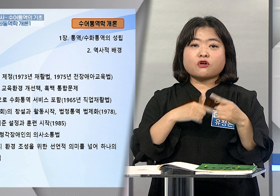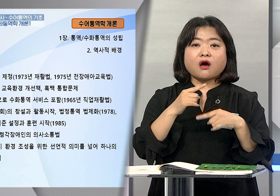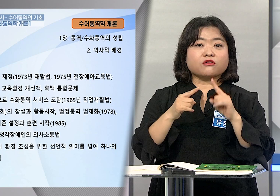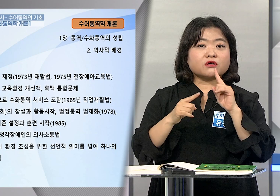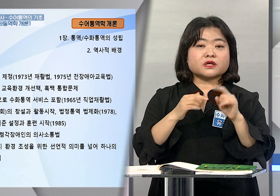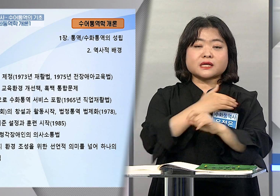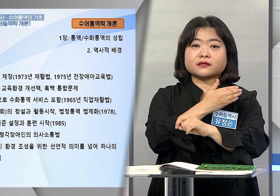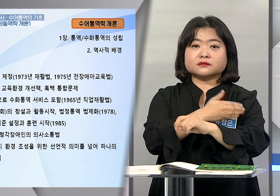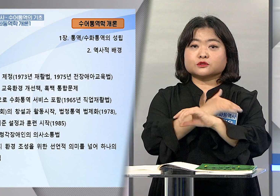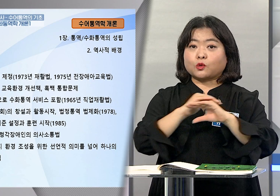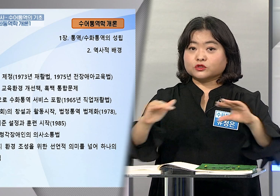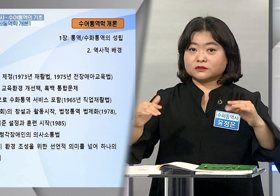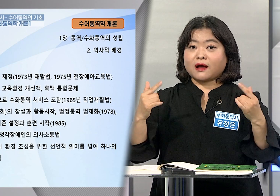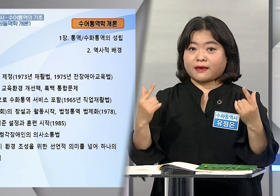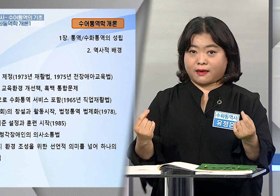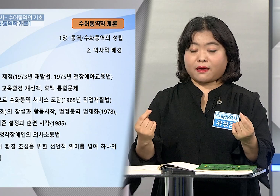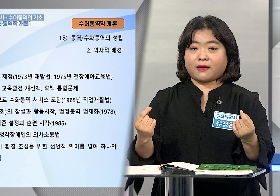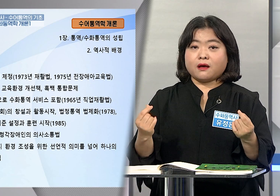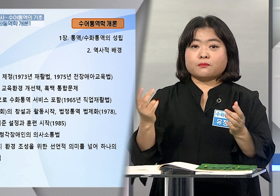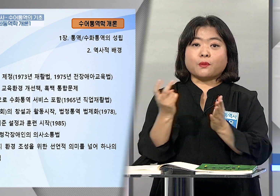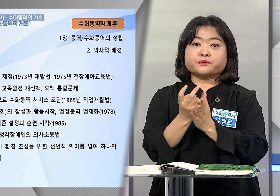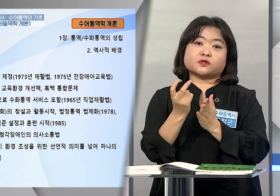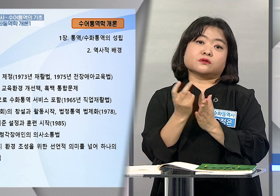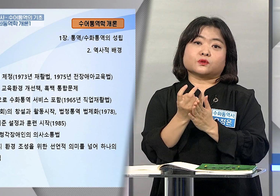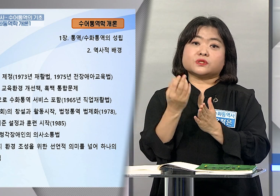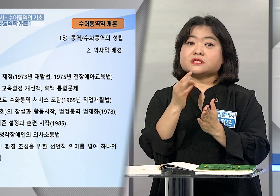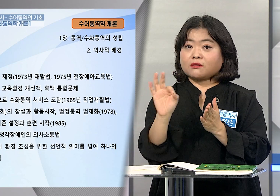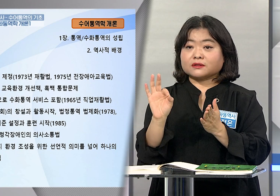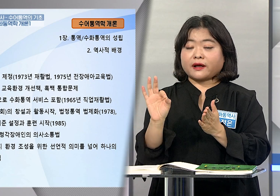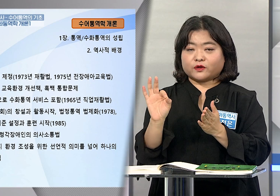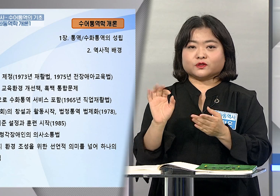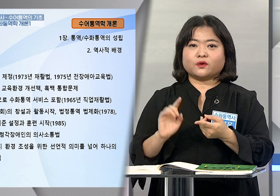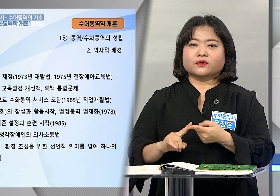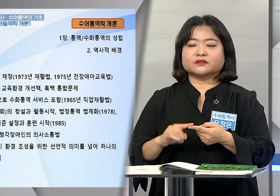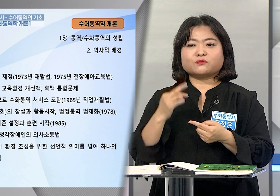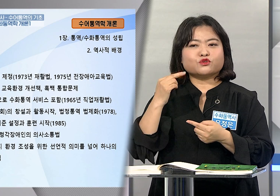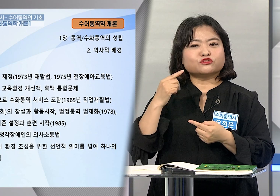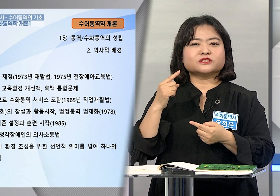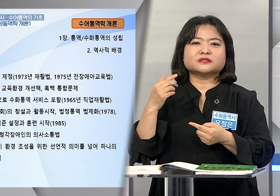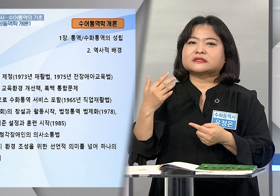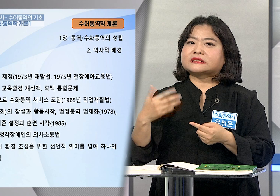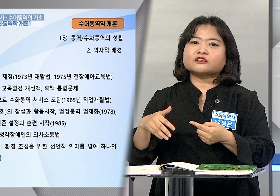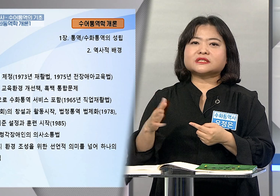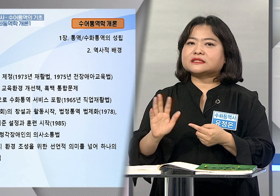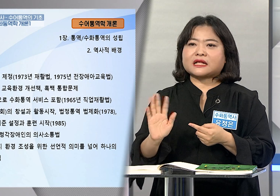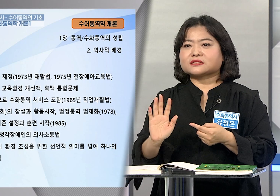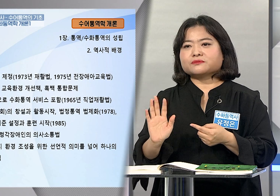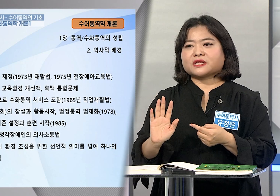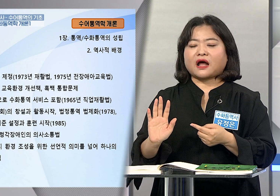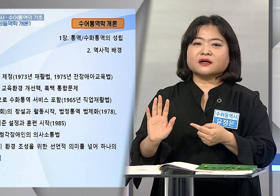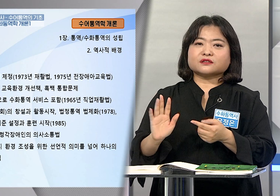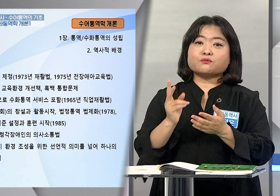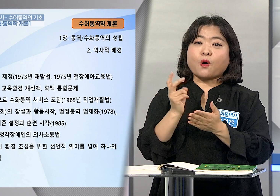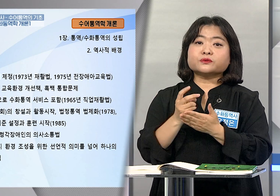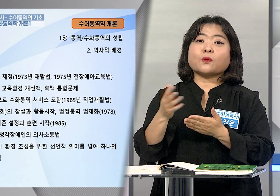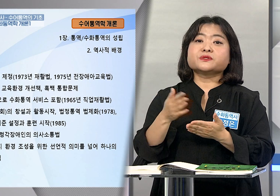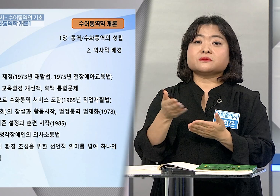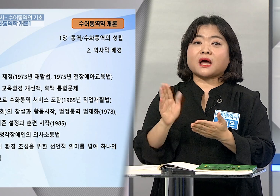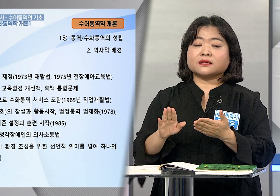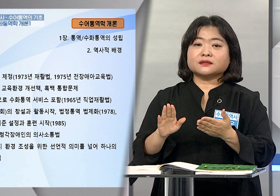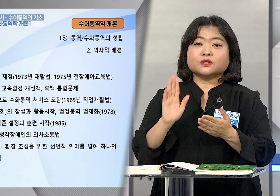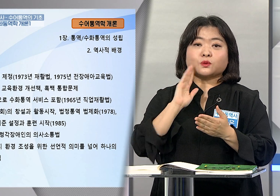한국어와 수화언어의 자격을 동등하게 법정으로 인정을 했거든요. 근데 미국은 그렇지는 않습니다. 그럼